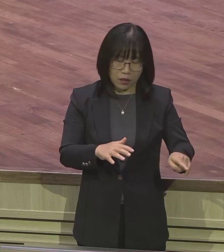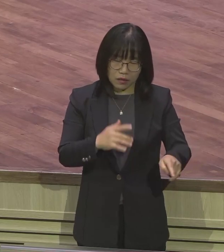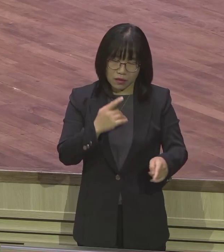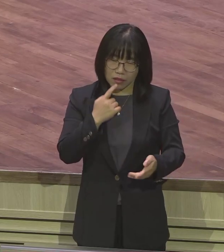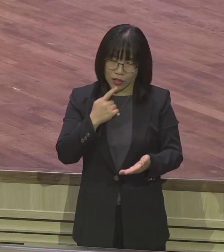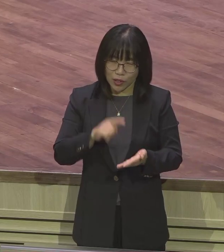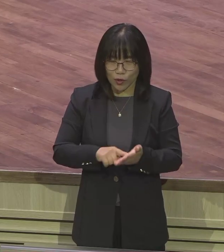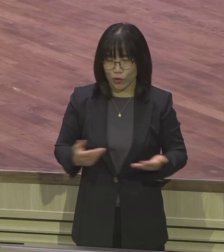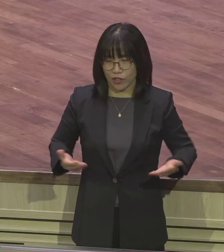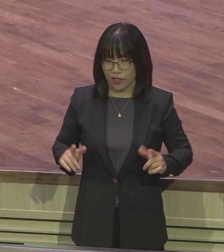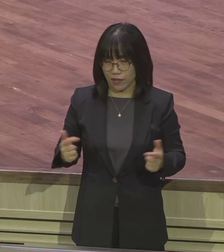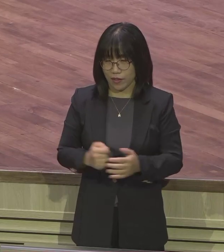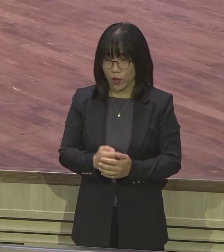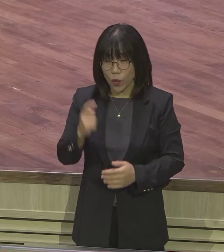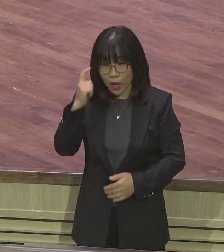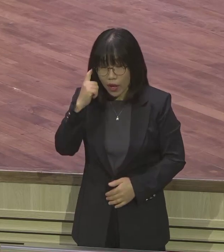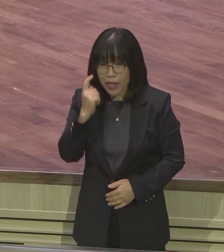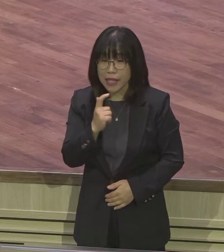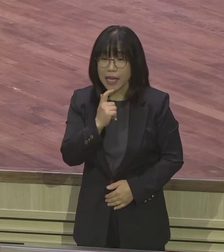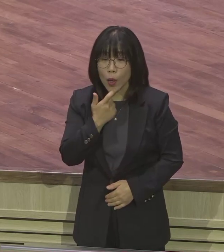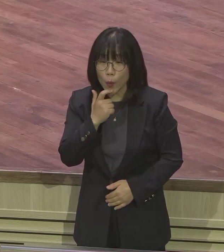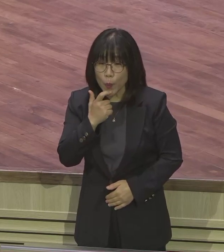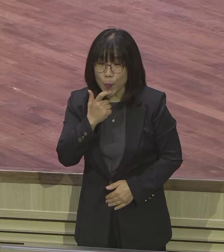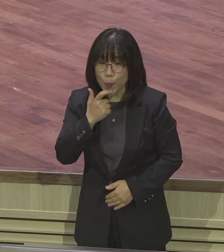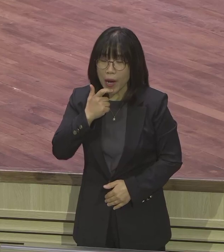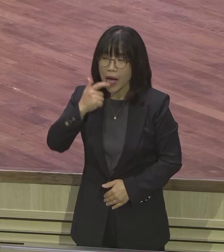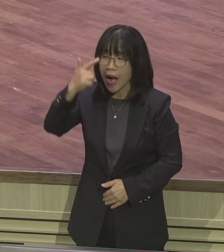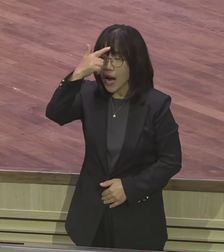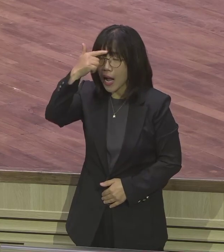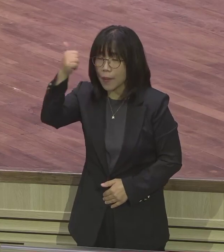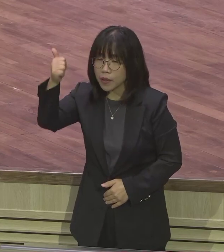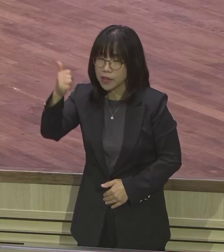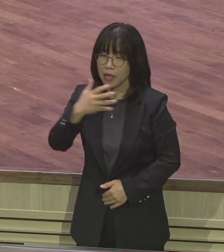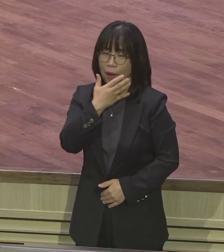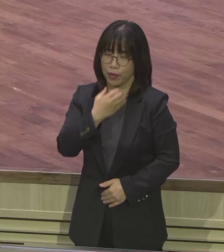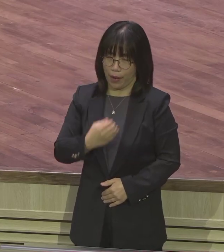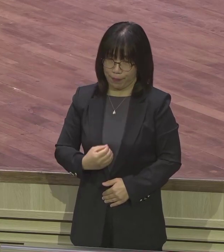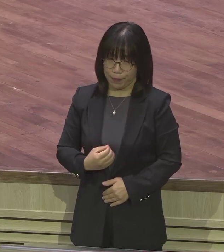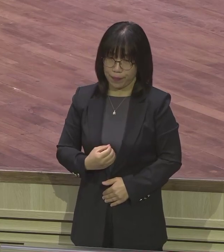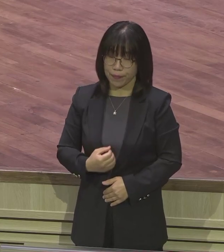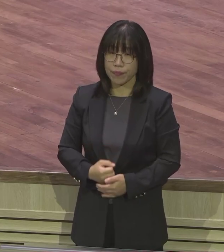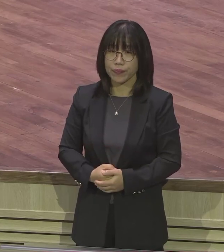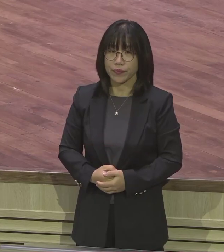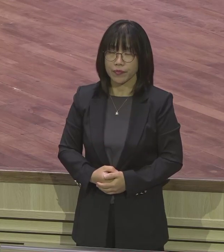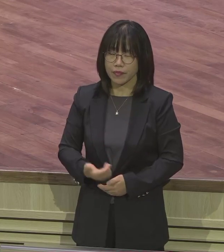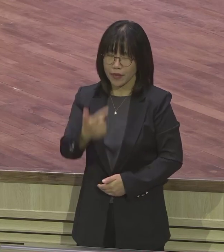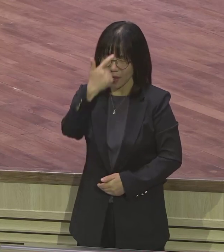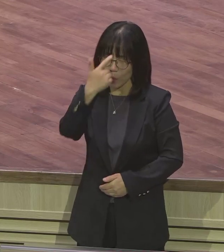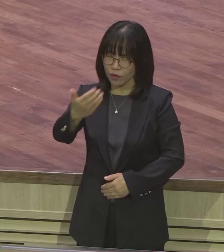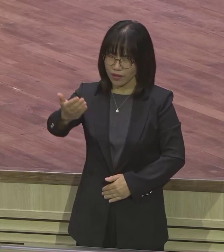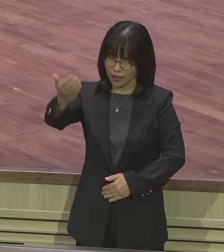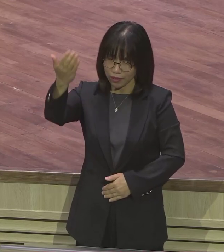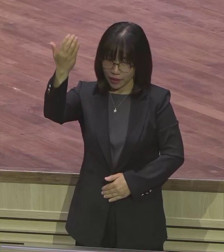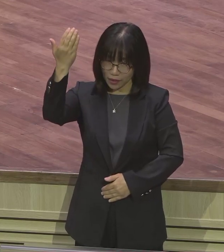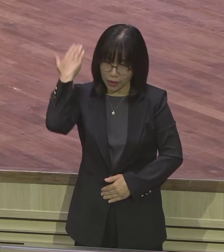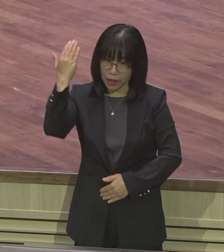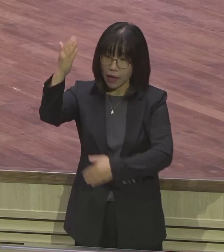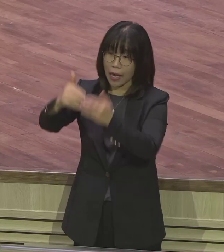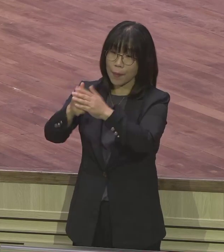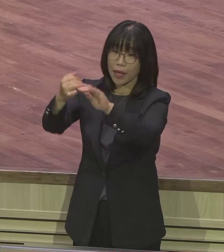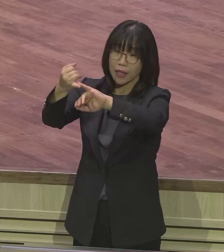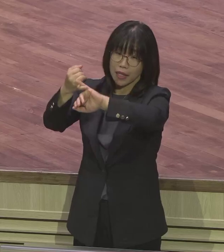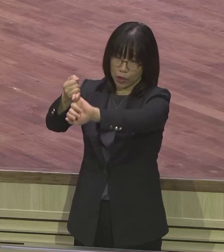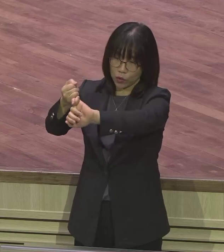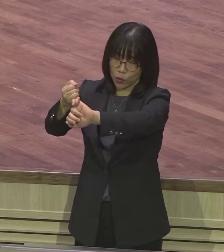왜냐? 야곱의 할아버지 아브라함, 이 아브라함이 말이죠, 기근에 이 그냥 약속했던